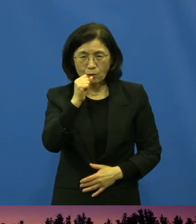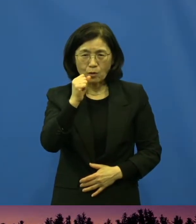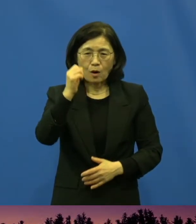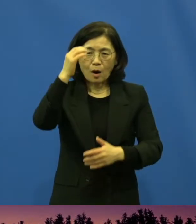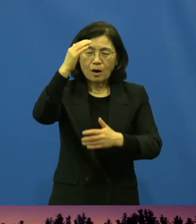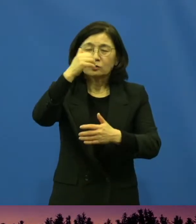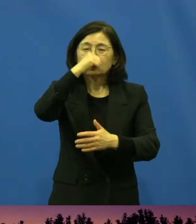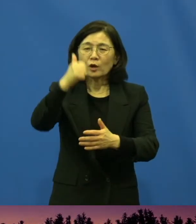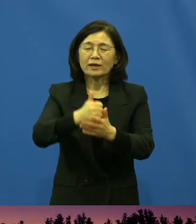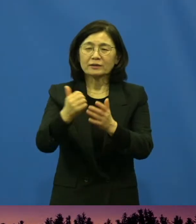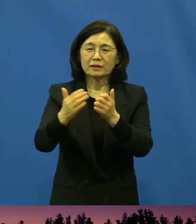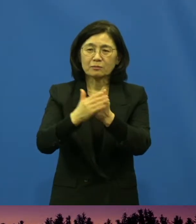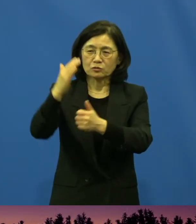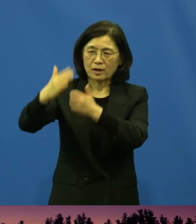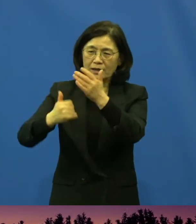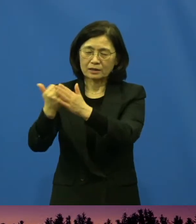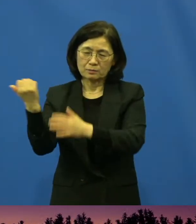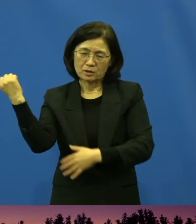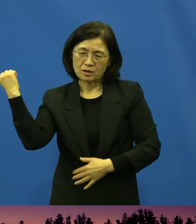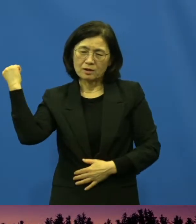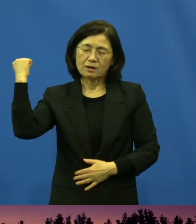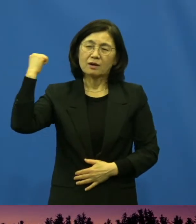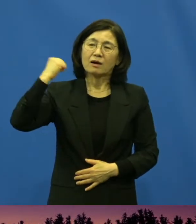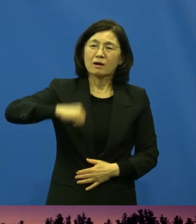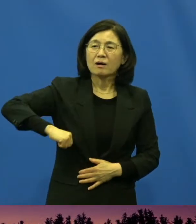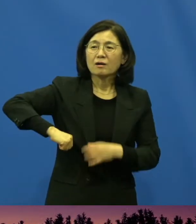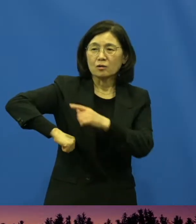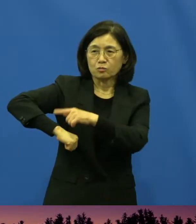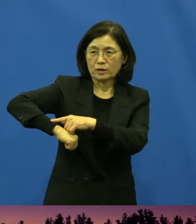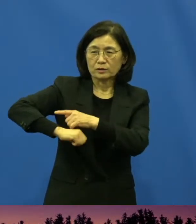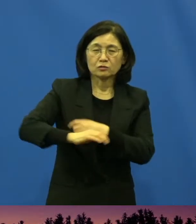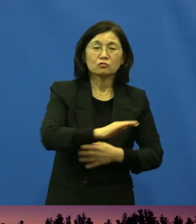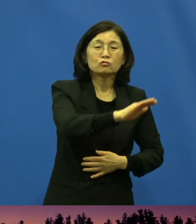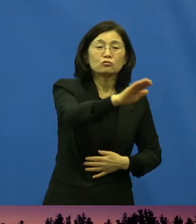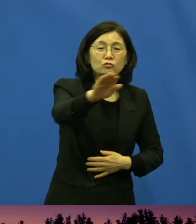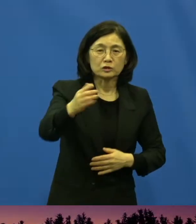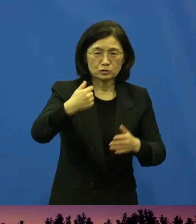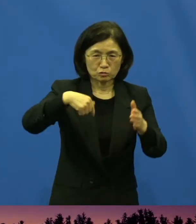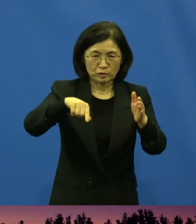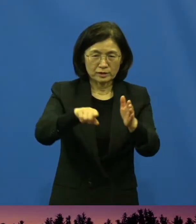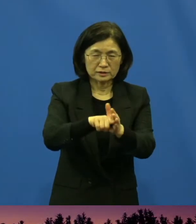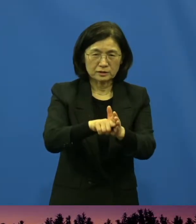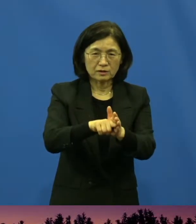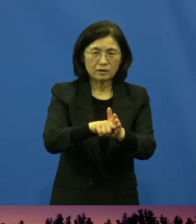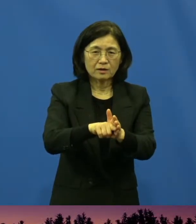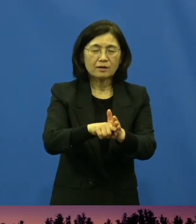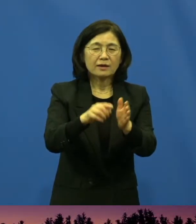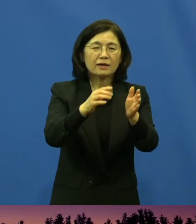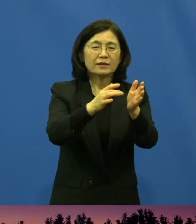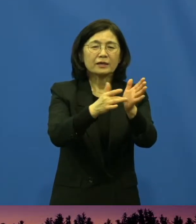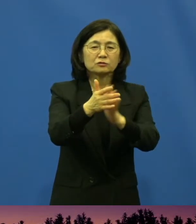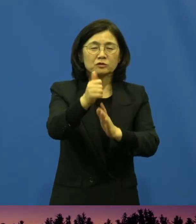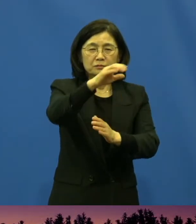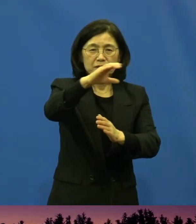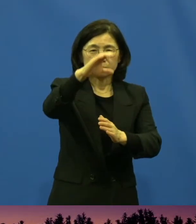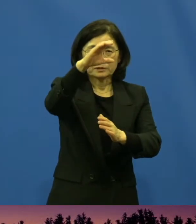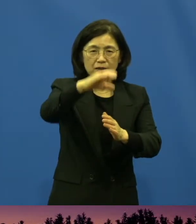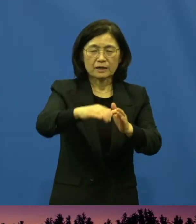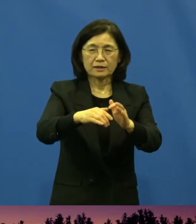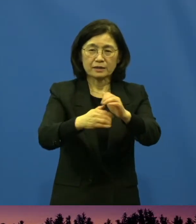사람, 우리를 그 상태에서 우리를 건져내신, 이제 우리가 죄인에서 의인이 된 거죠.